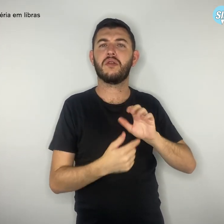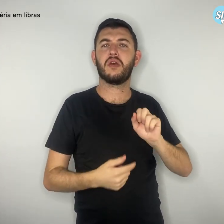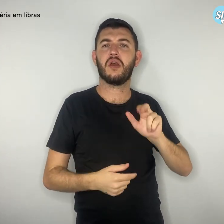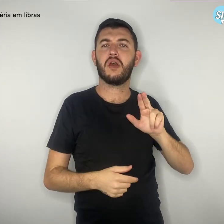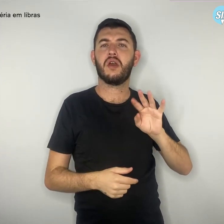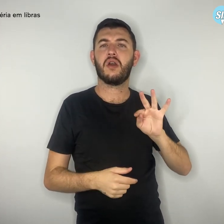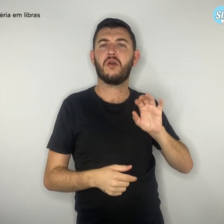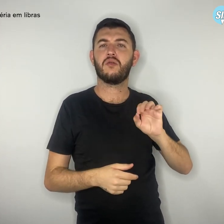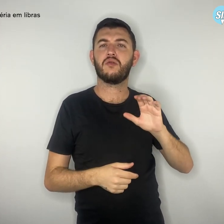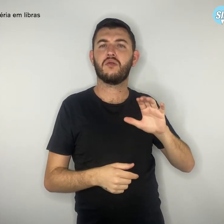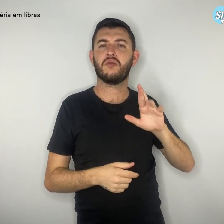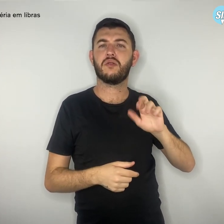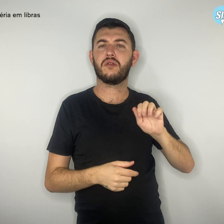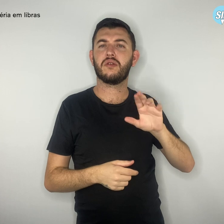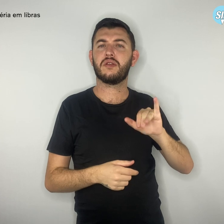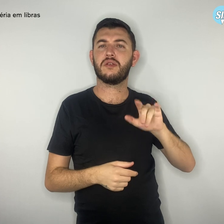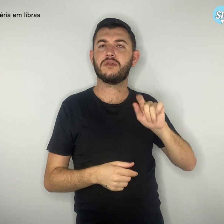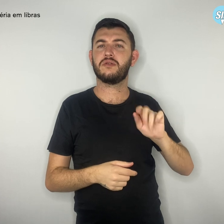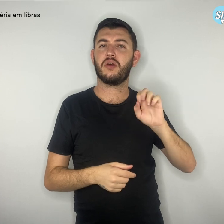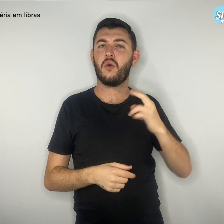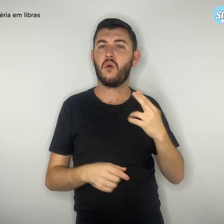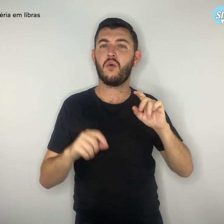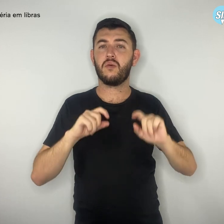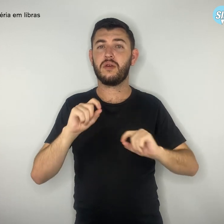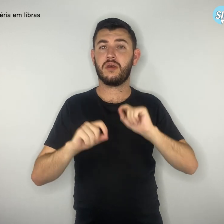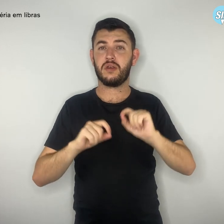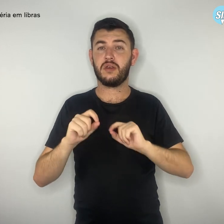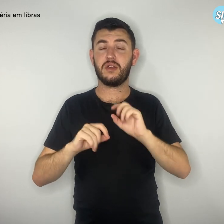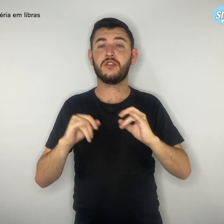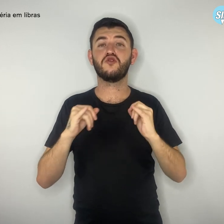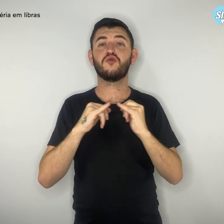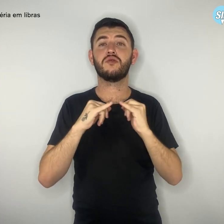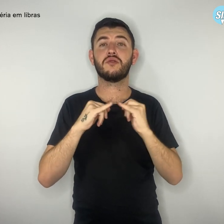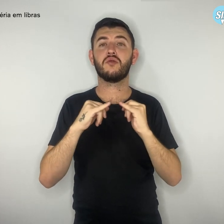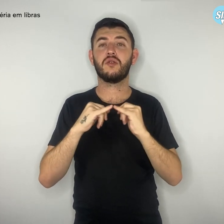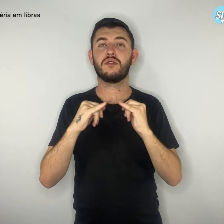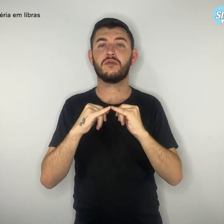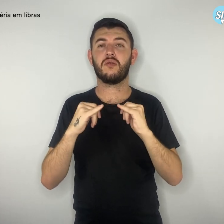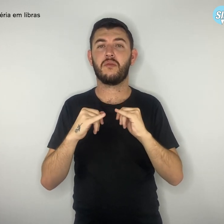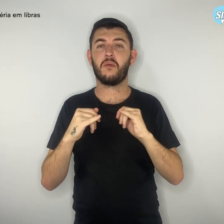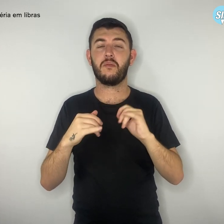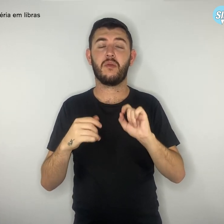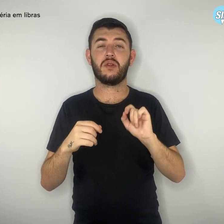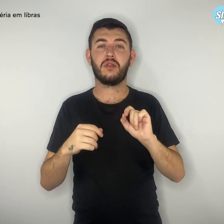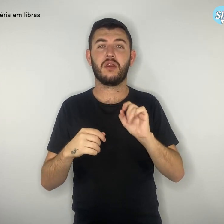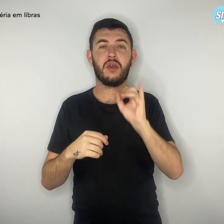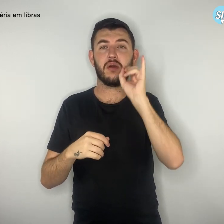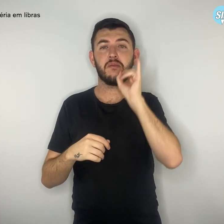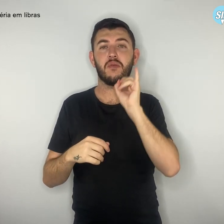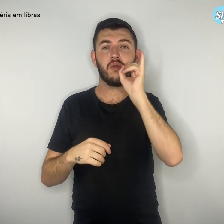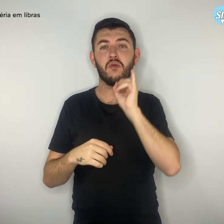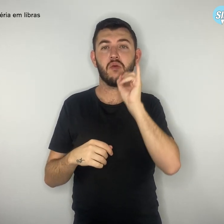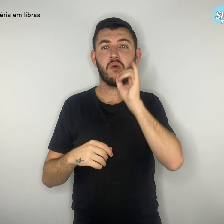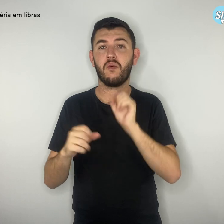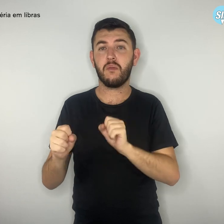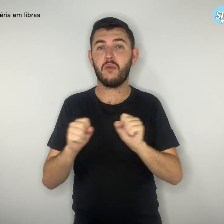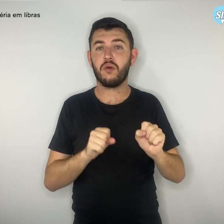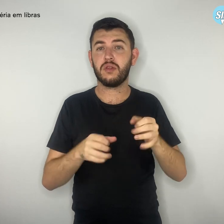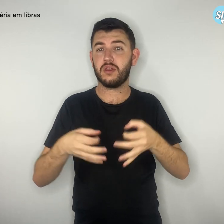a autocracia, o descrédito de instituições como o Poder Judiciário,